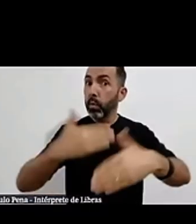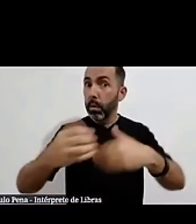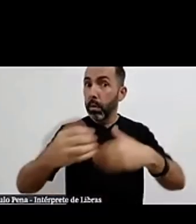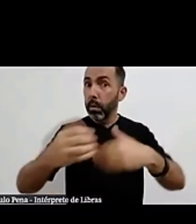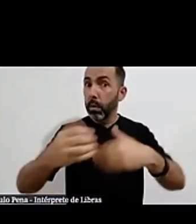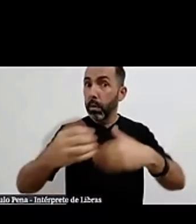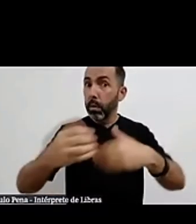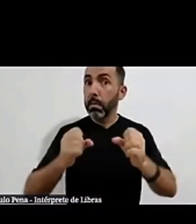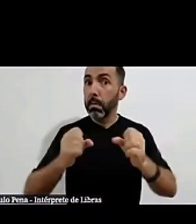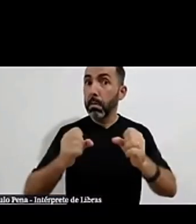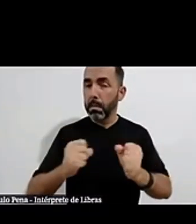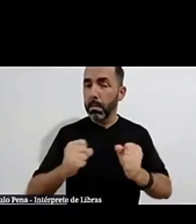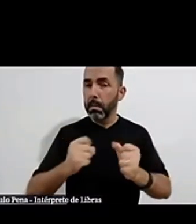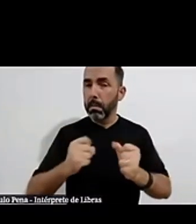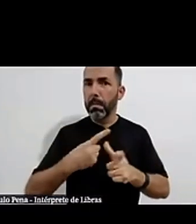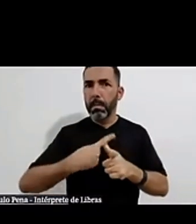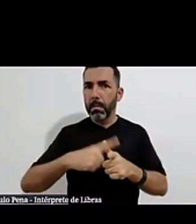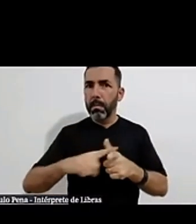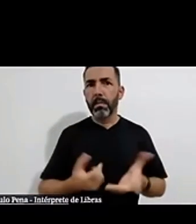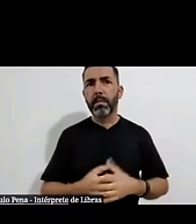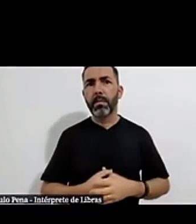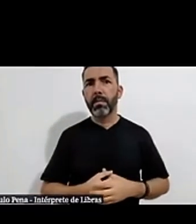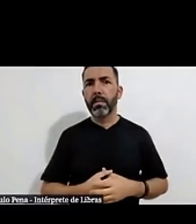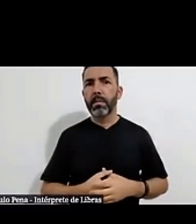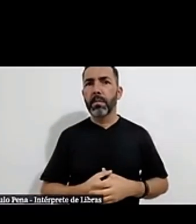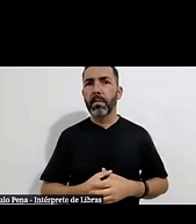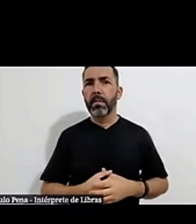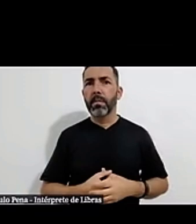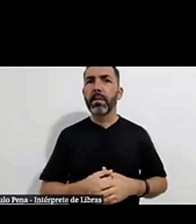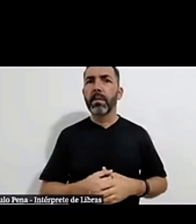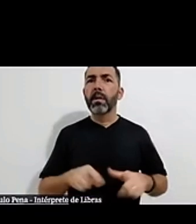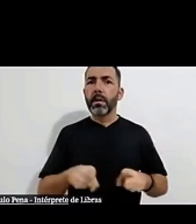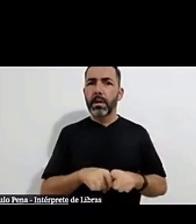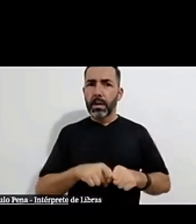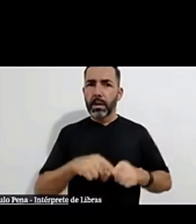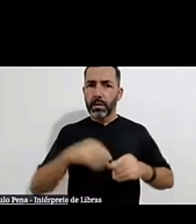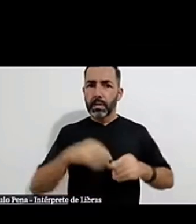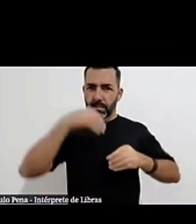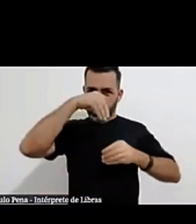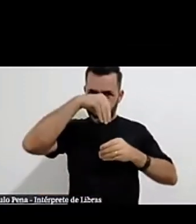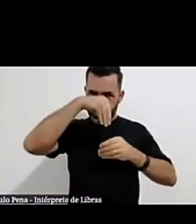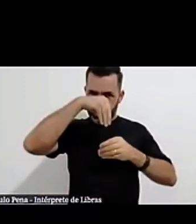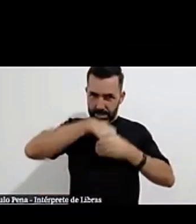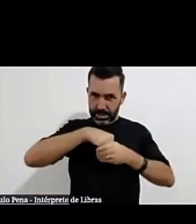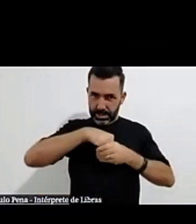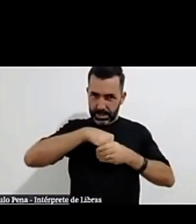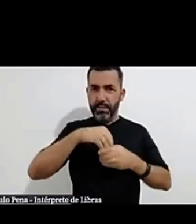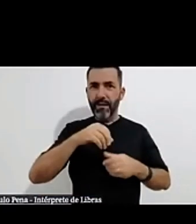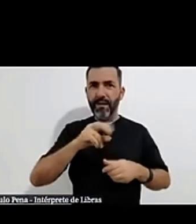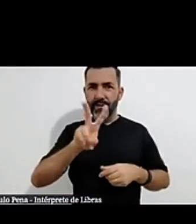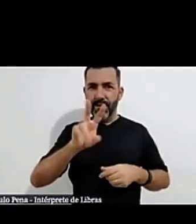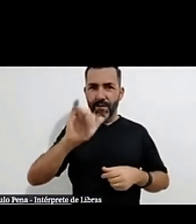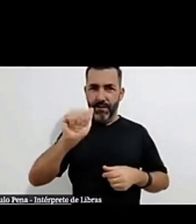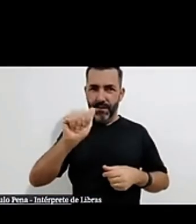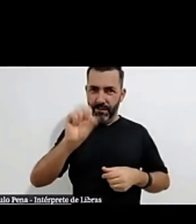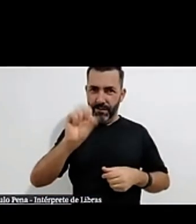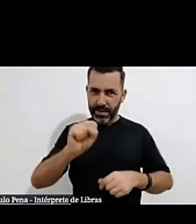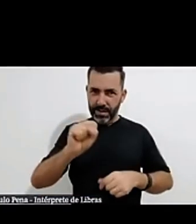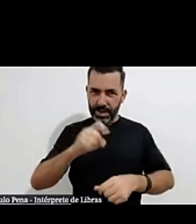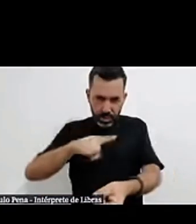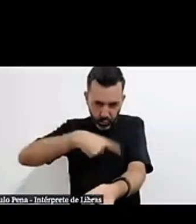formada, né? Principalmente nas suas tubulações, né? Nas suas artérias, nas suas